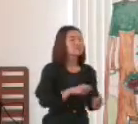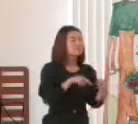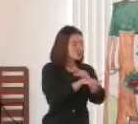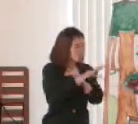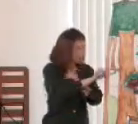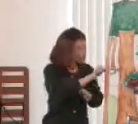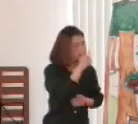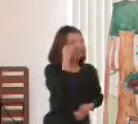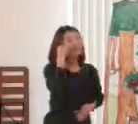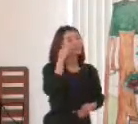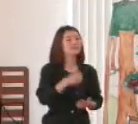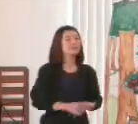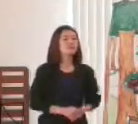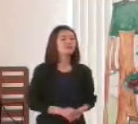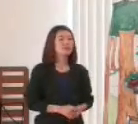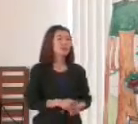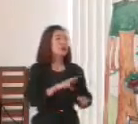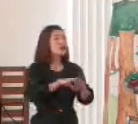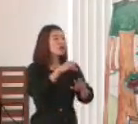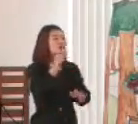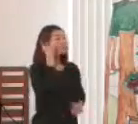初にちょっと質問したいと思うんですけれども、